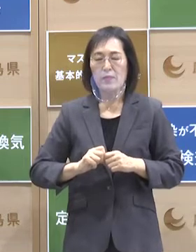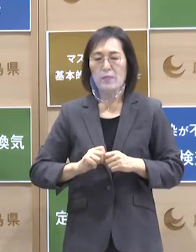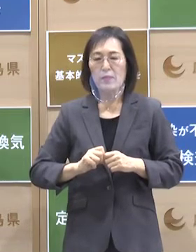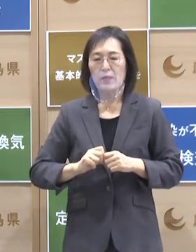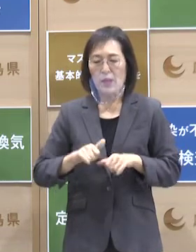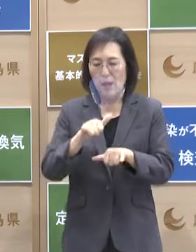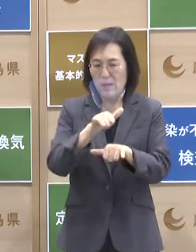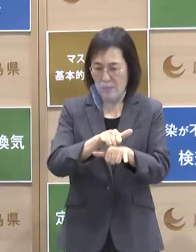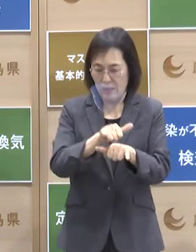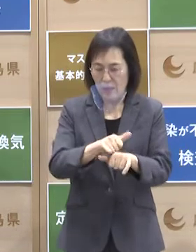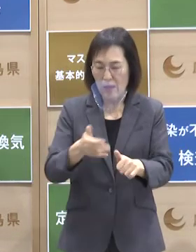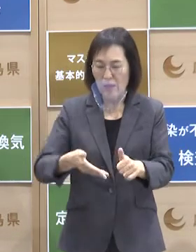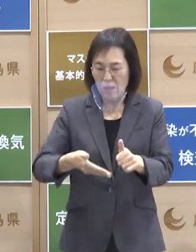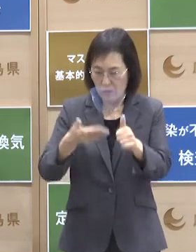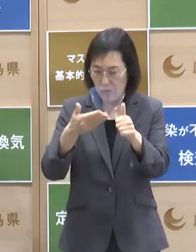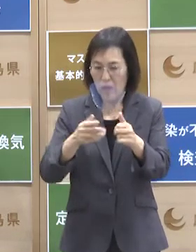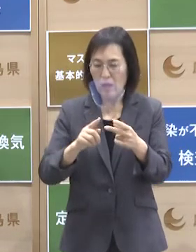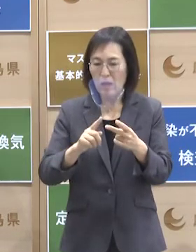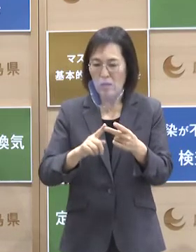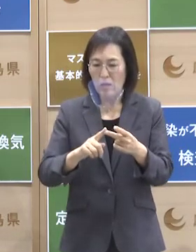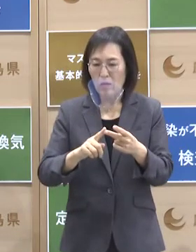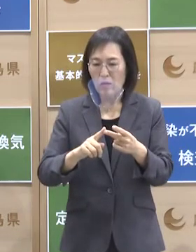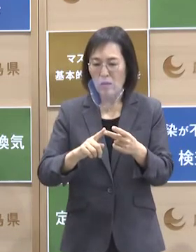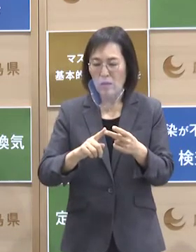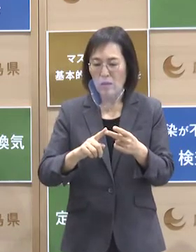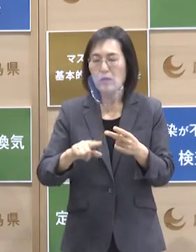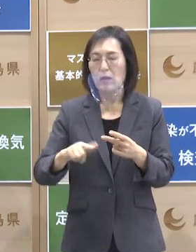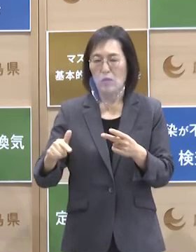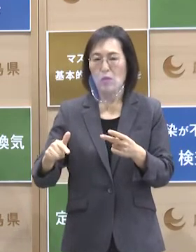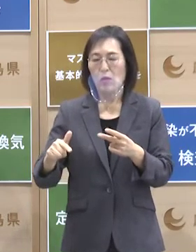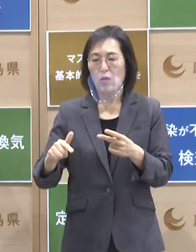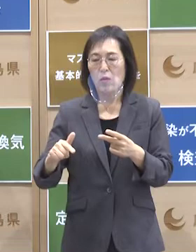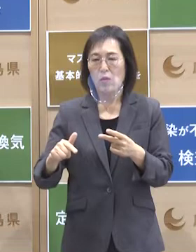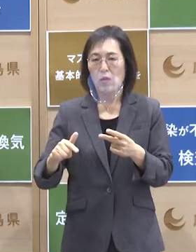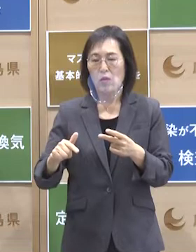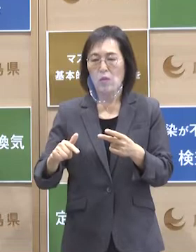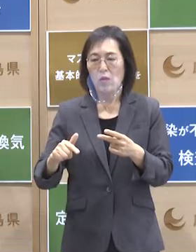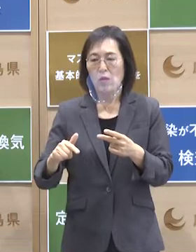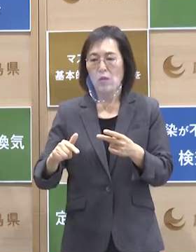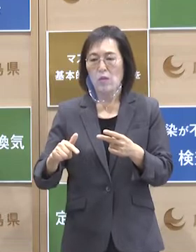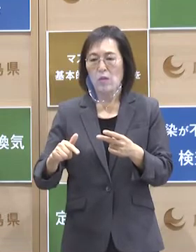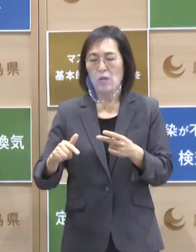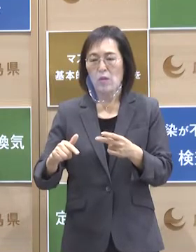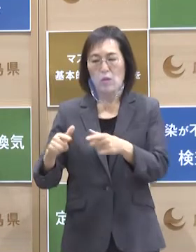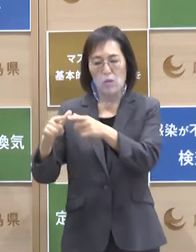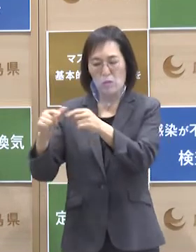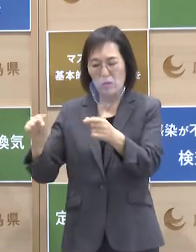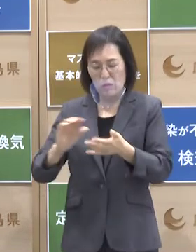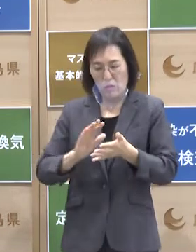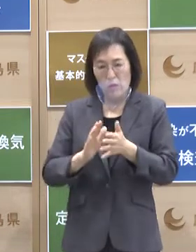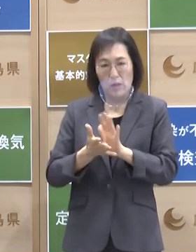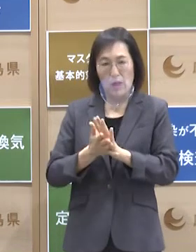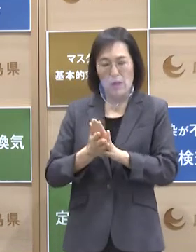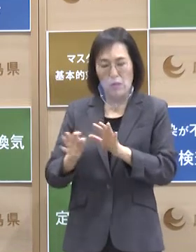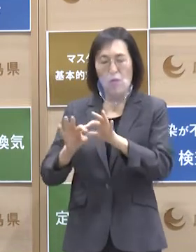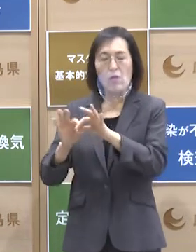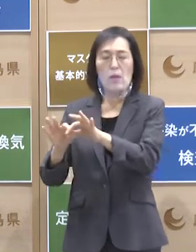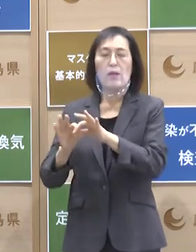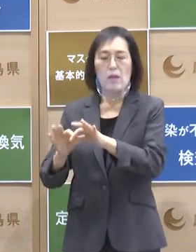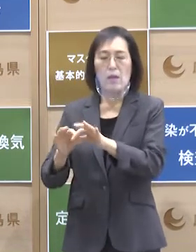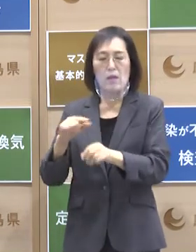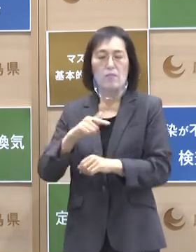人材育成とかですね、あるいはスタートアップというところで、県との連携というのが見えるところがたくさんあるんです